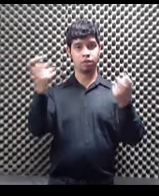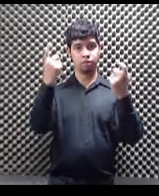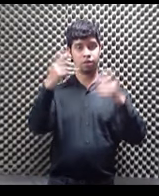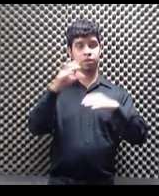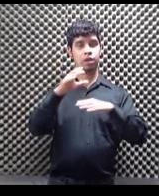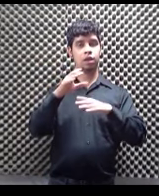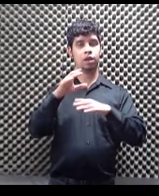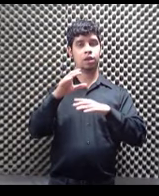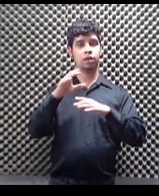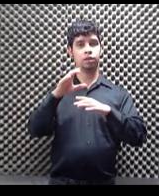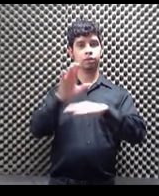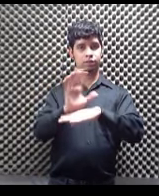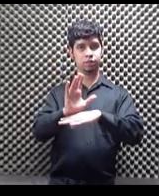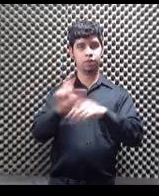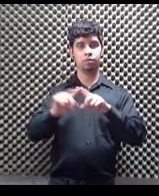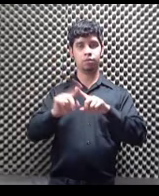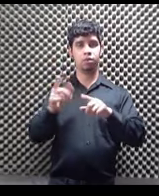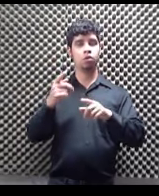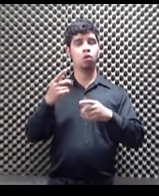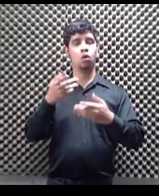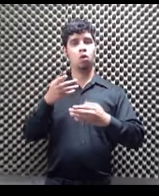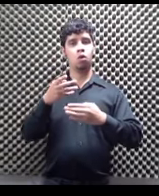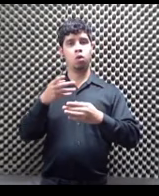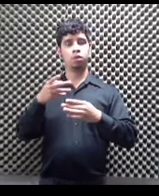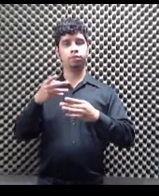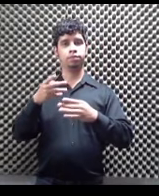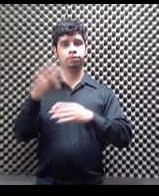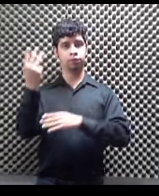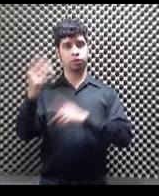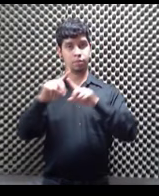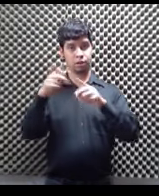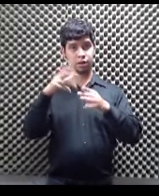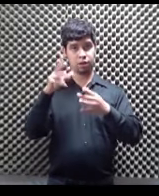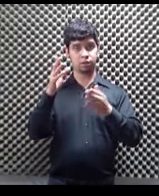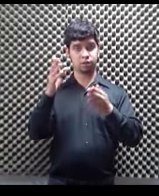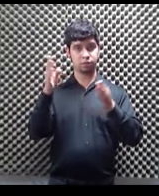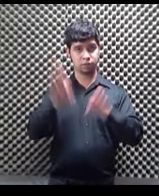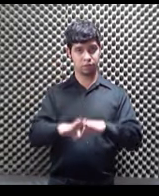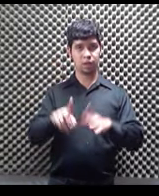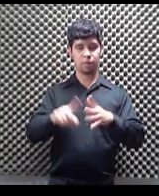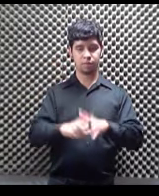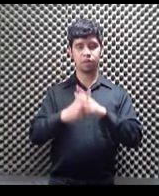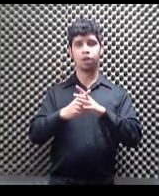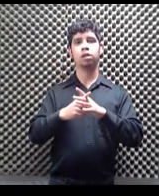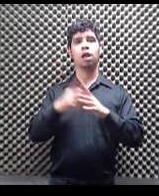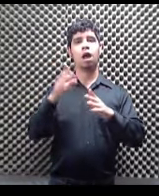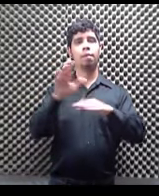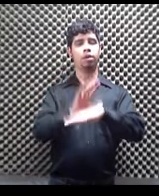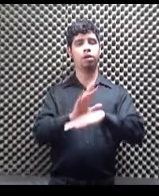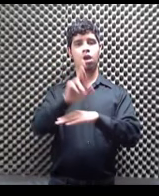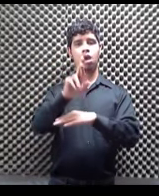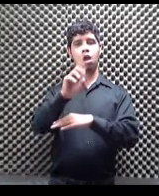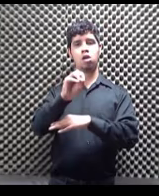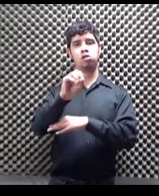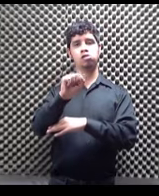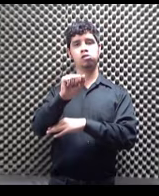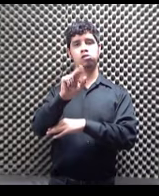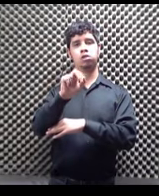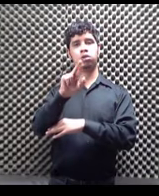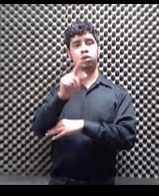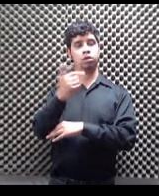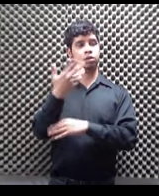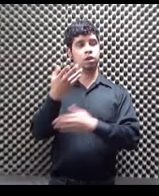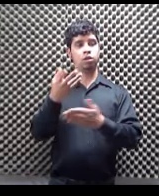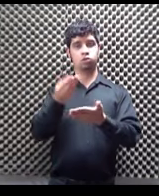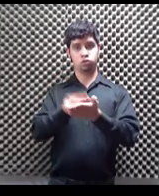semana que viene, miércoles, para cerrar con broche de oro, llega Rosaura. Exactamente. Esa película que entonces pues se va a donar,